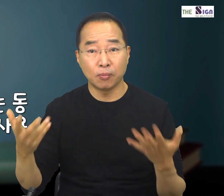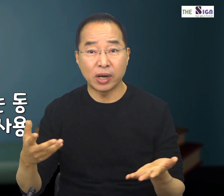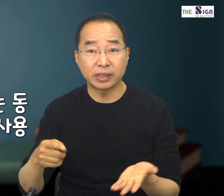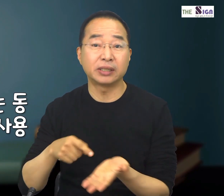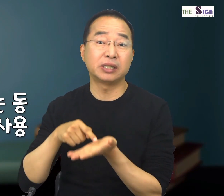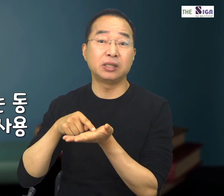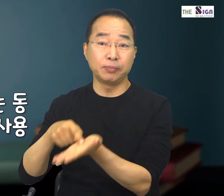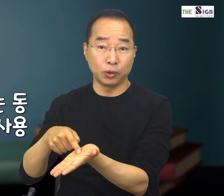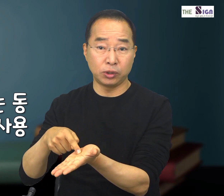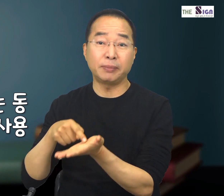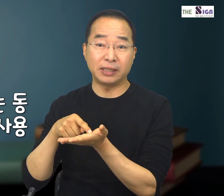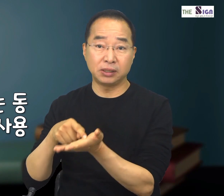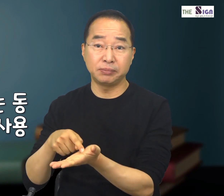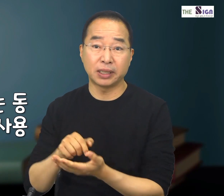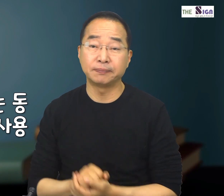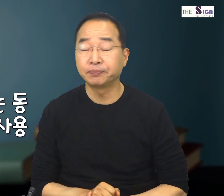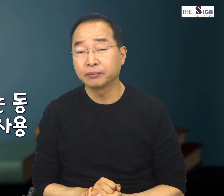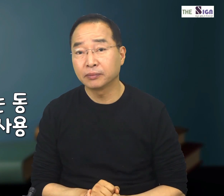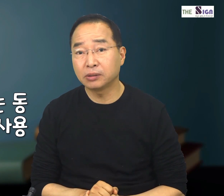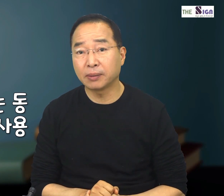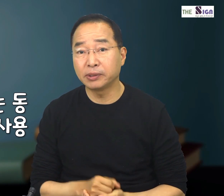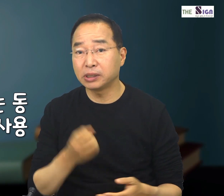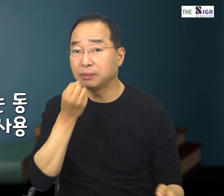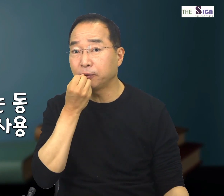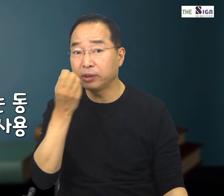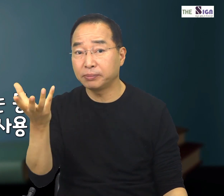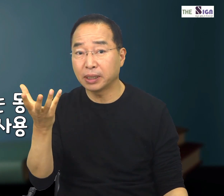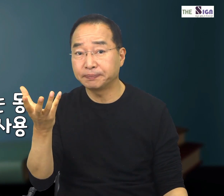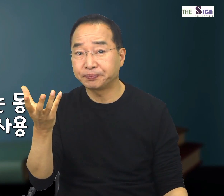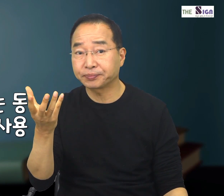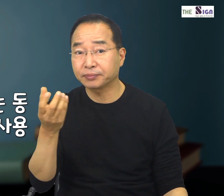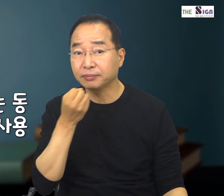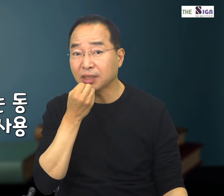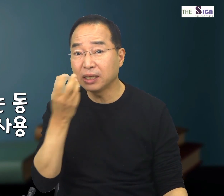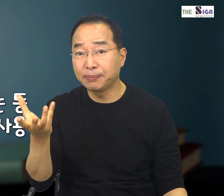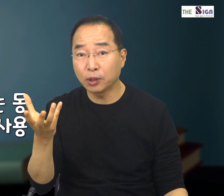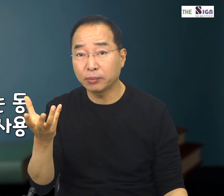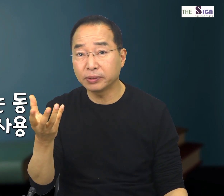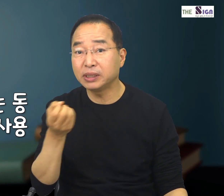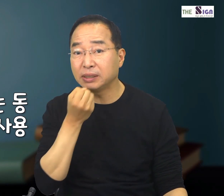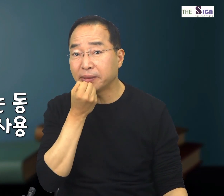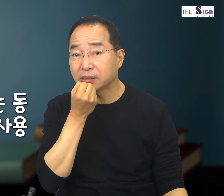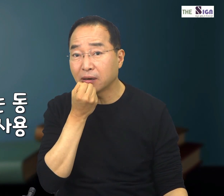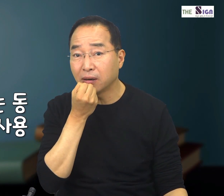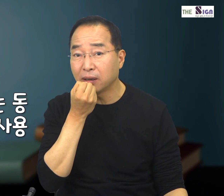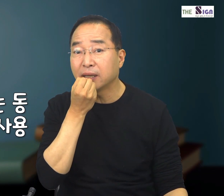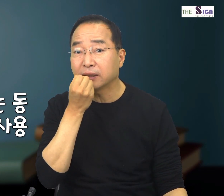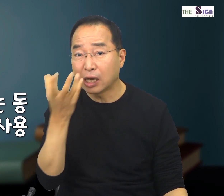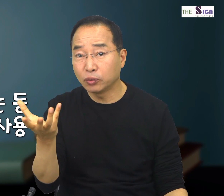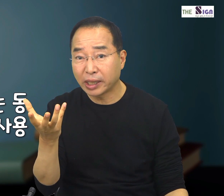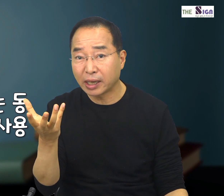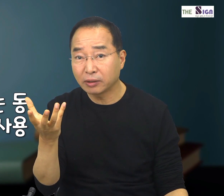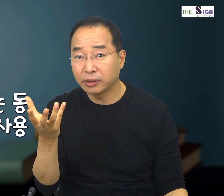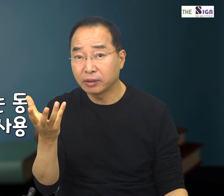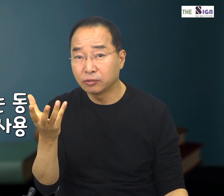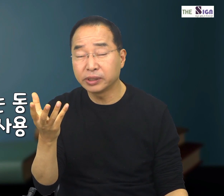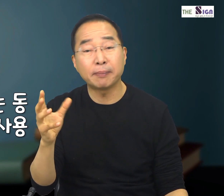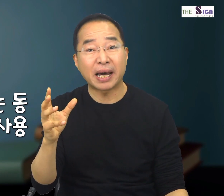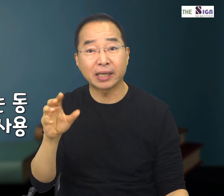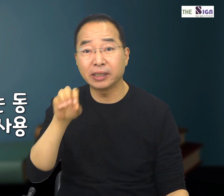한다 할 때 이런 표현들을 많이 씁니다. 근데 세 번째 이 표현입니다. 이 표현은 뭐냐면 입에서 나온다라는 거예요. 우리가 말한다 할 때